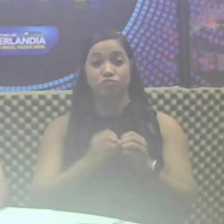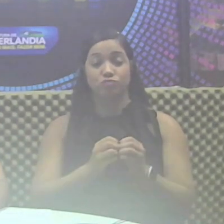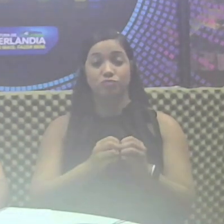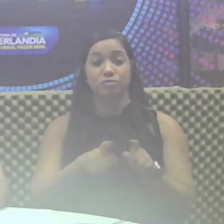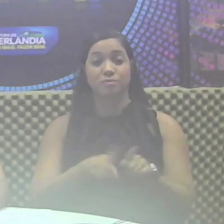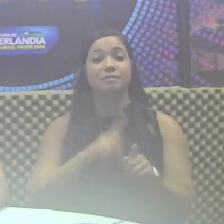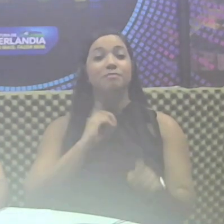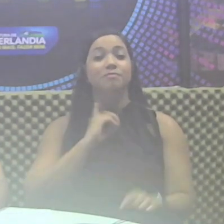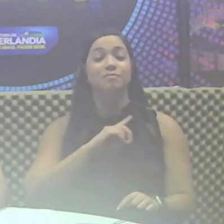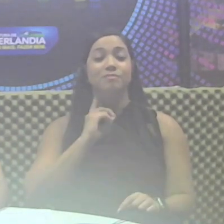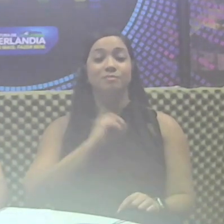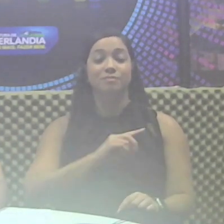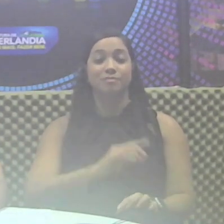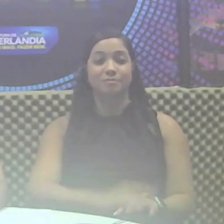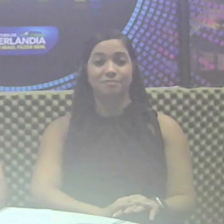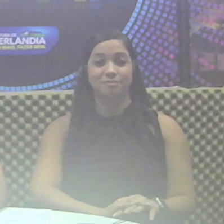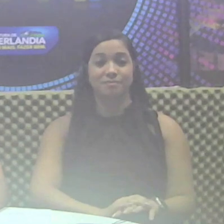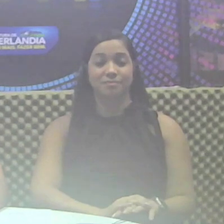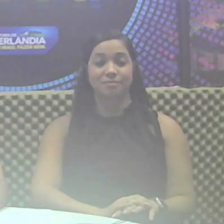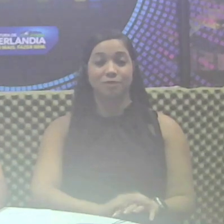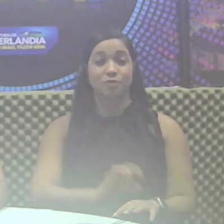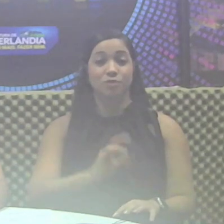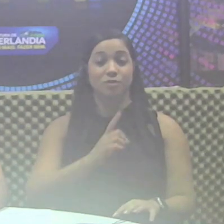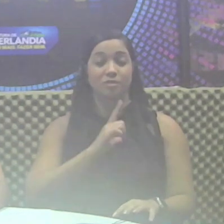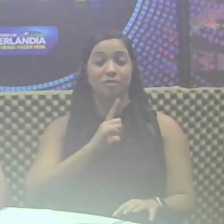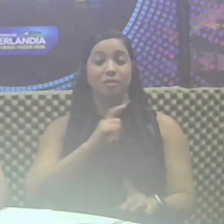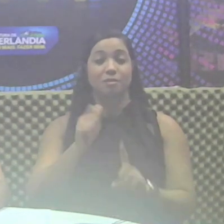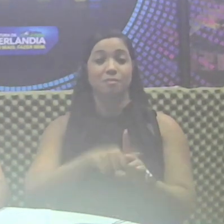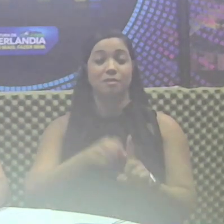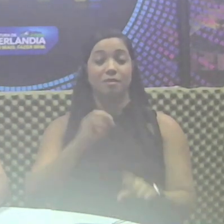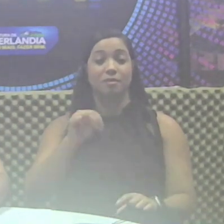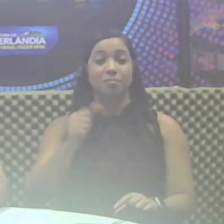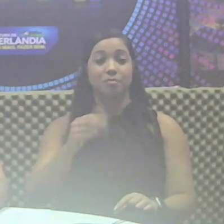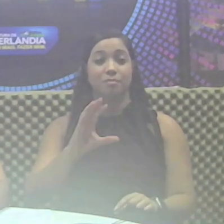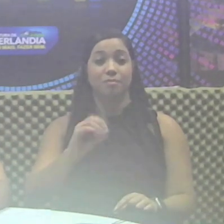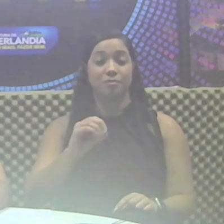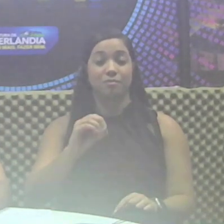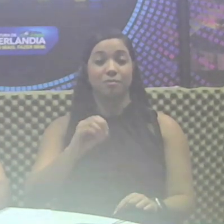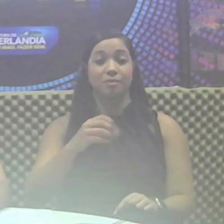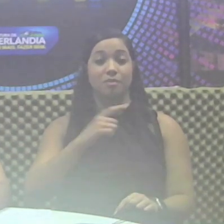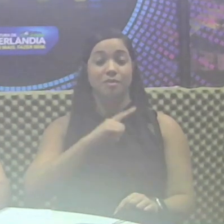Minas Gerais. Considerando apenas o mês de março, o município teve